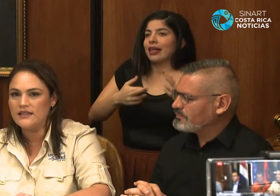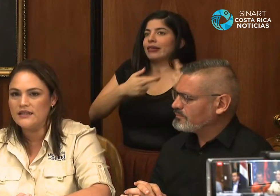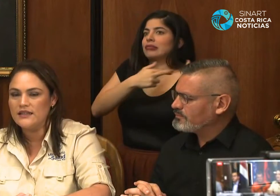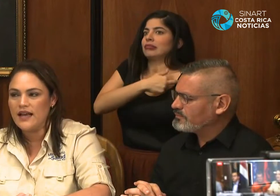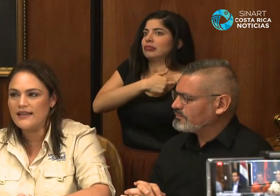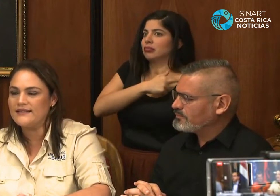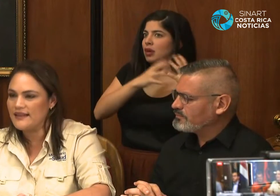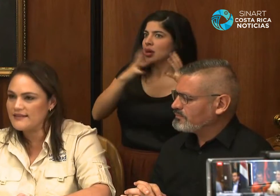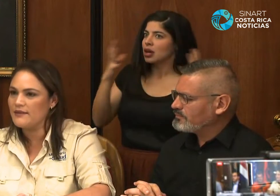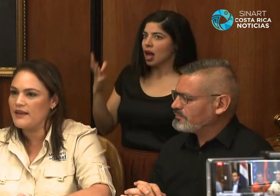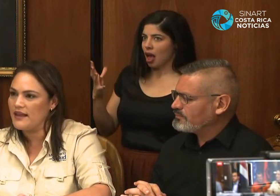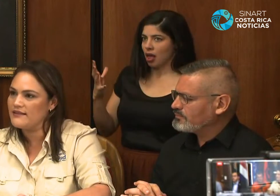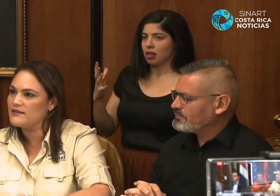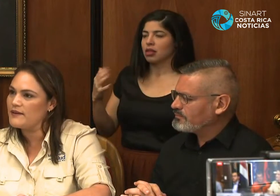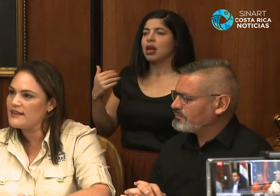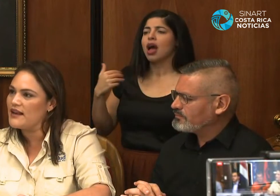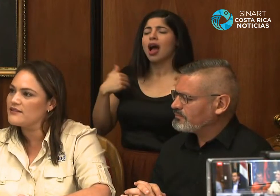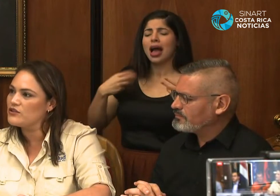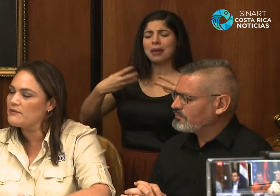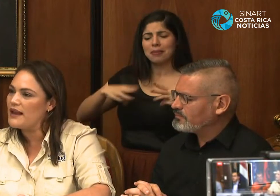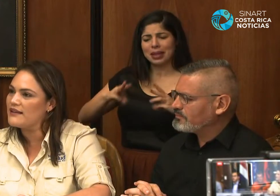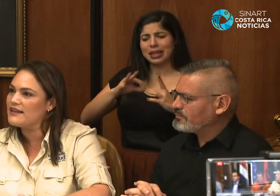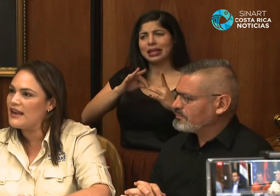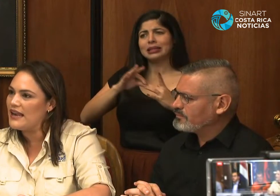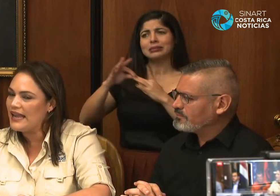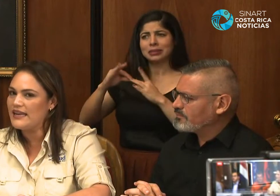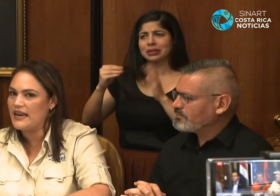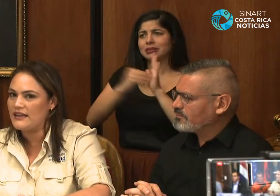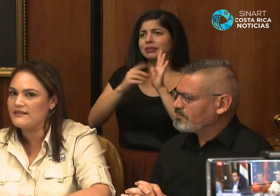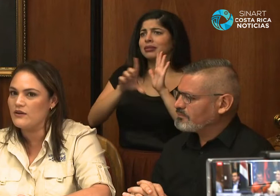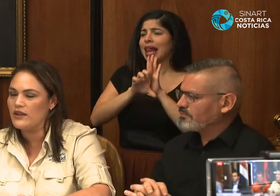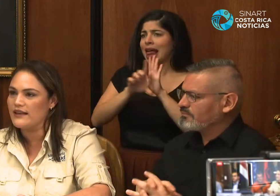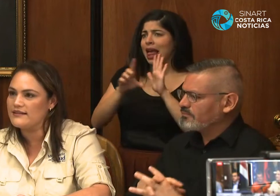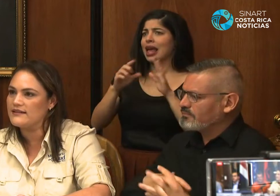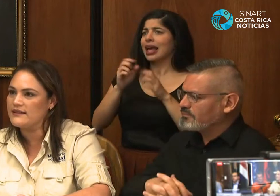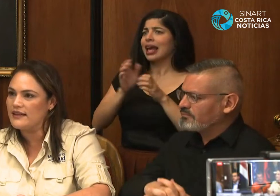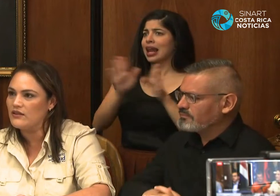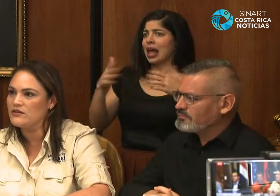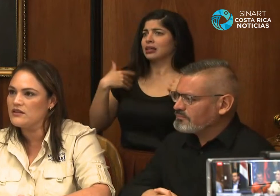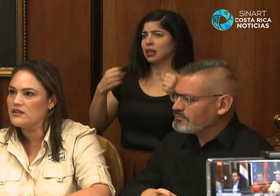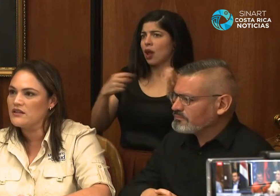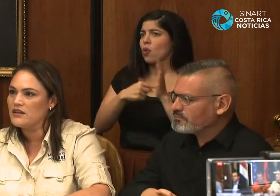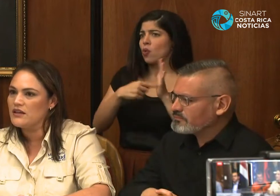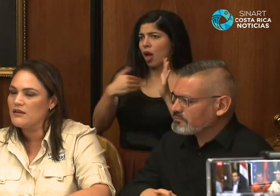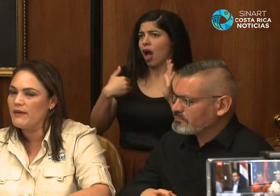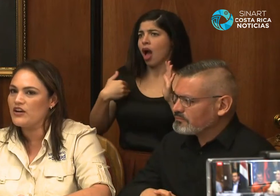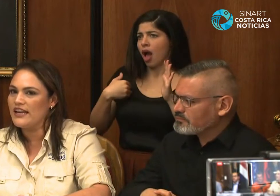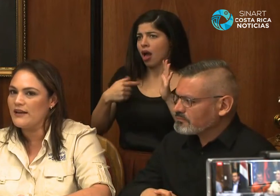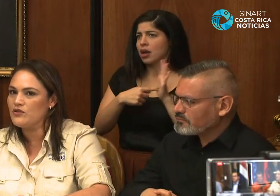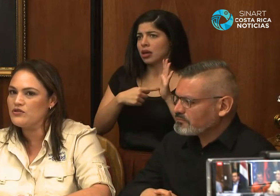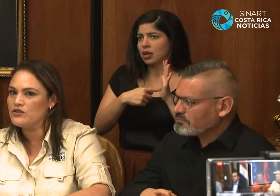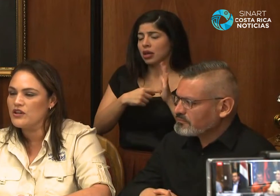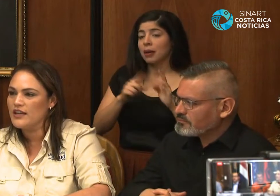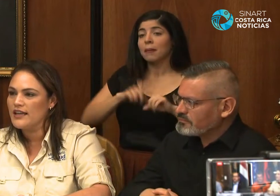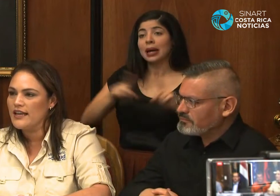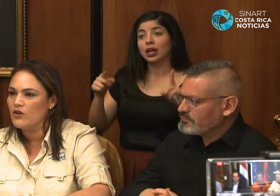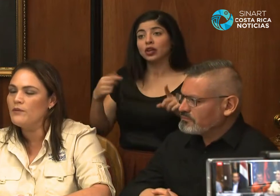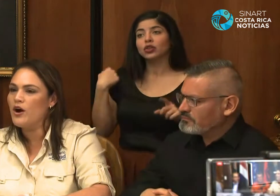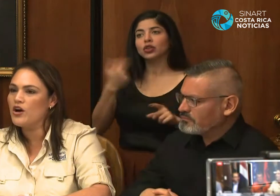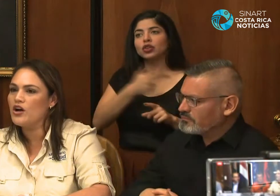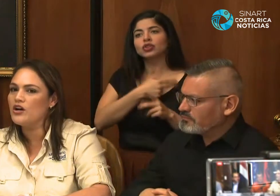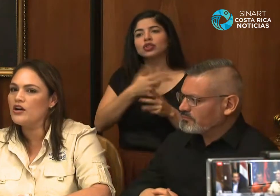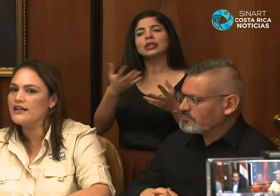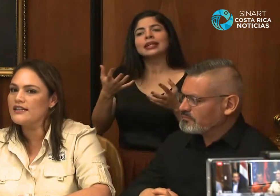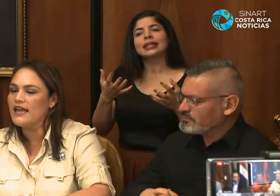grande. Existen medidas especiales contempladas en la Ley General de Salud en este sentido, pero queremos